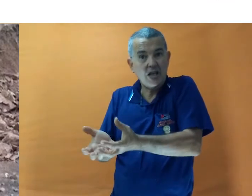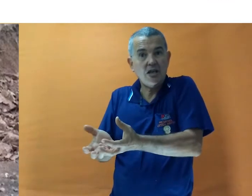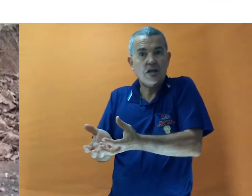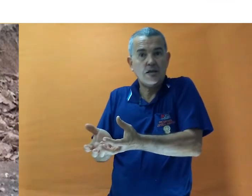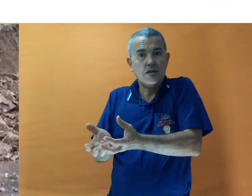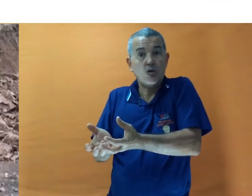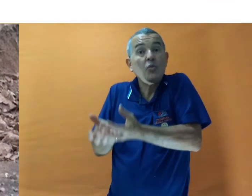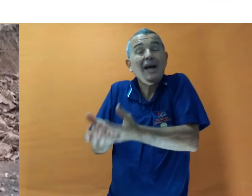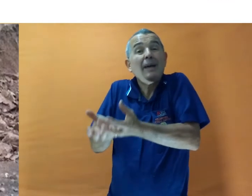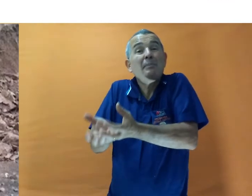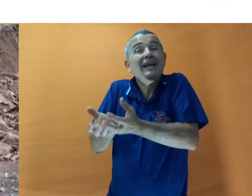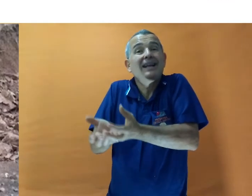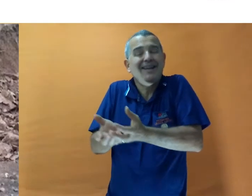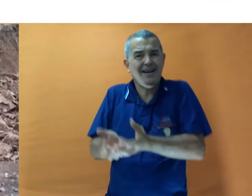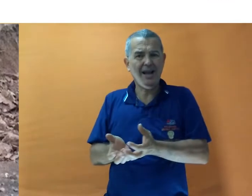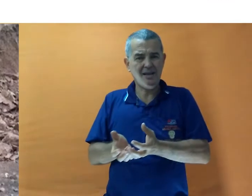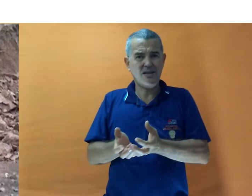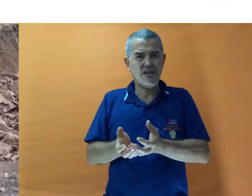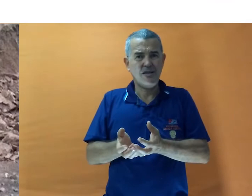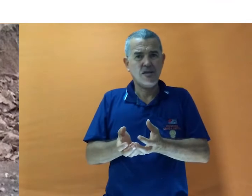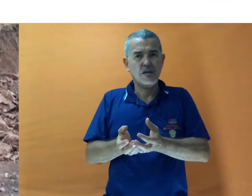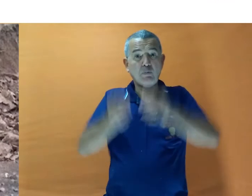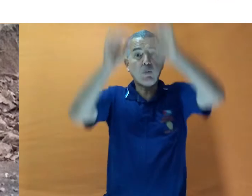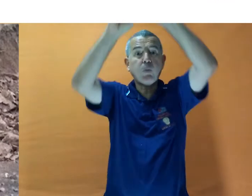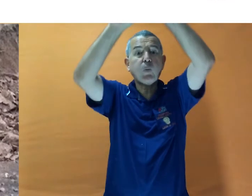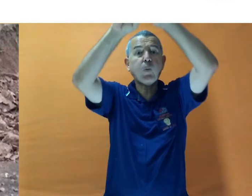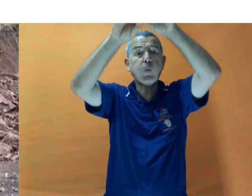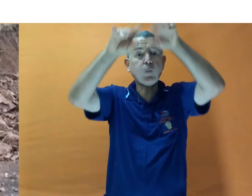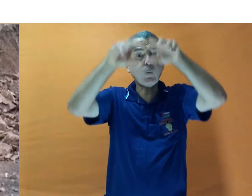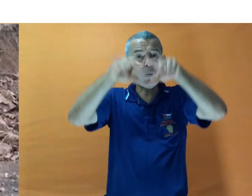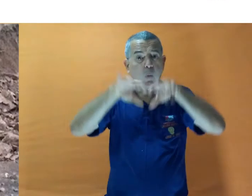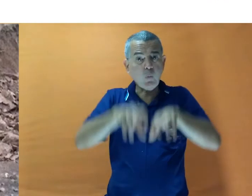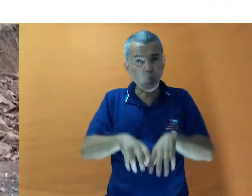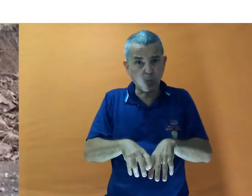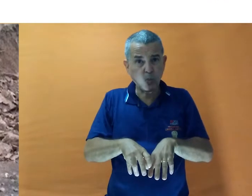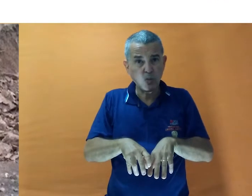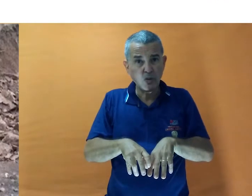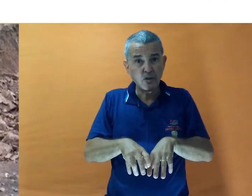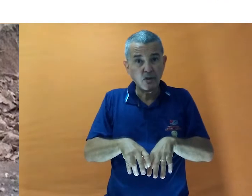construir com fé cênica. Como é que a pedra cai?